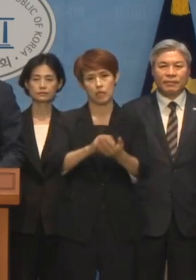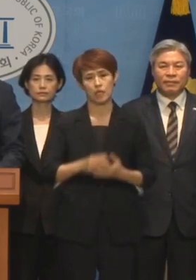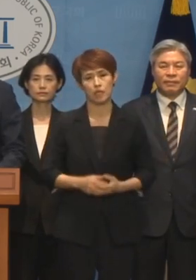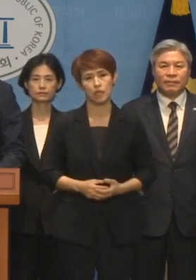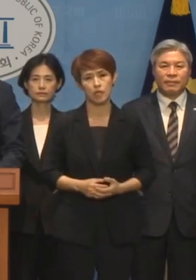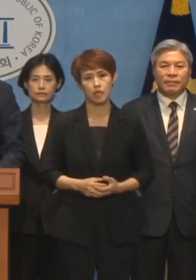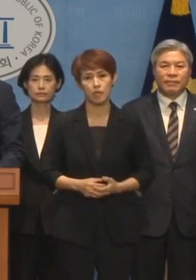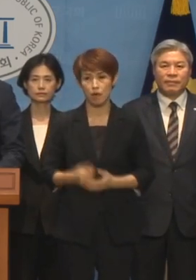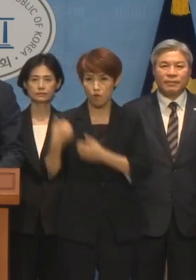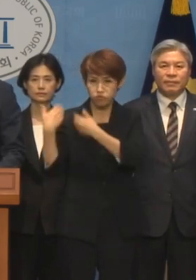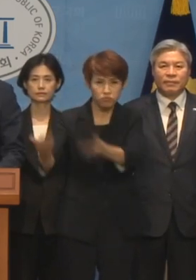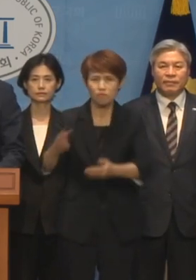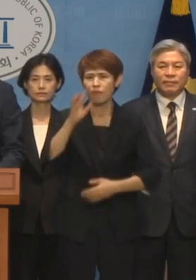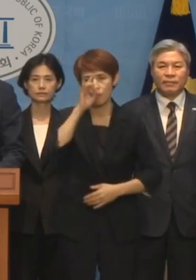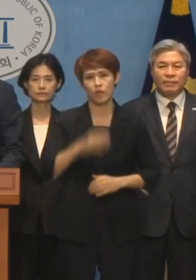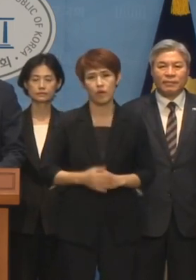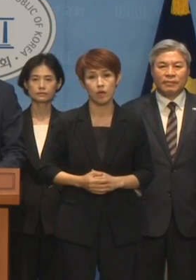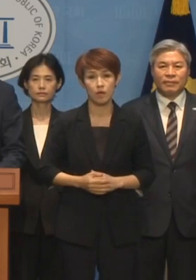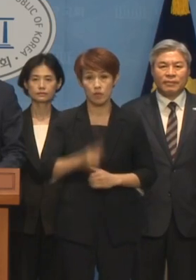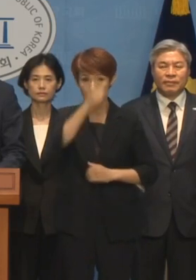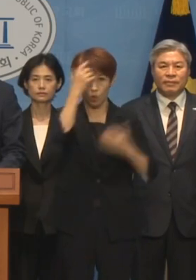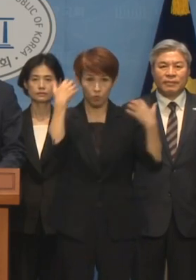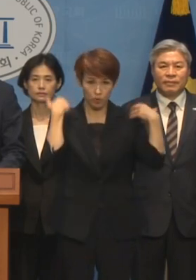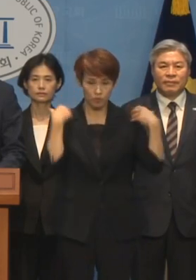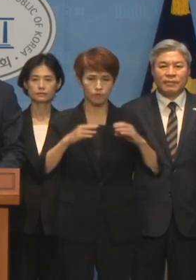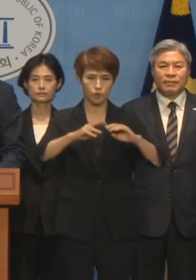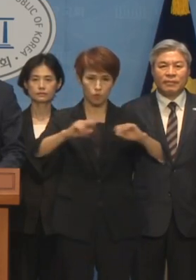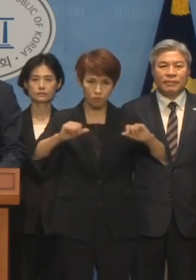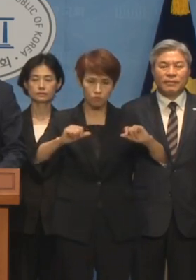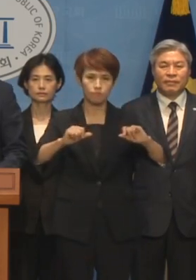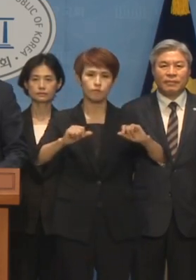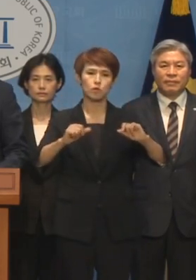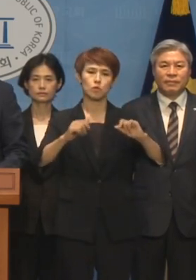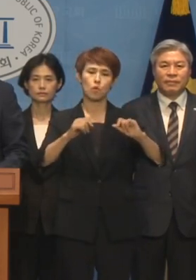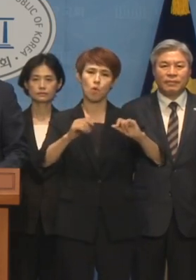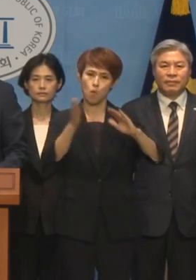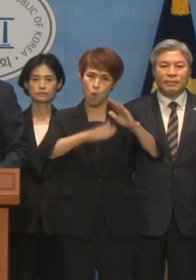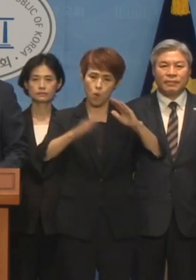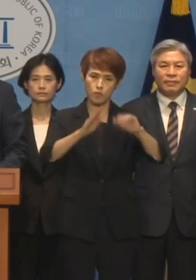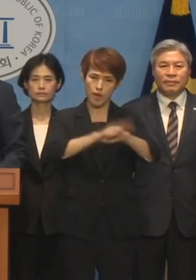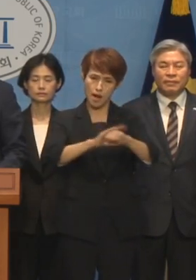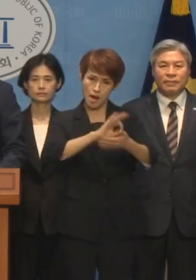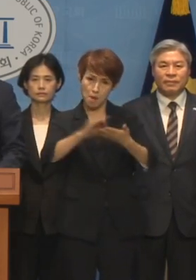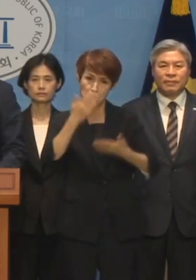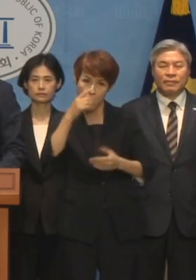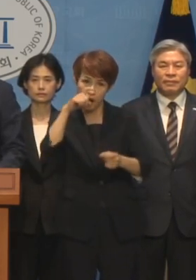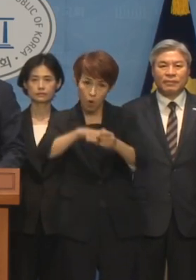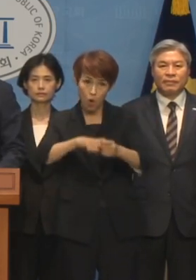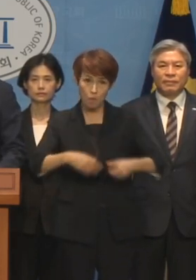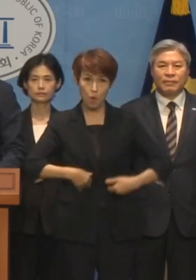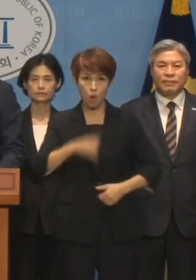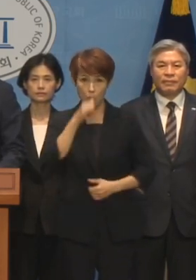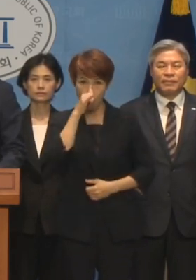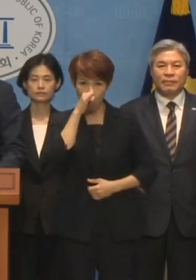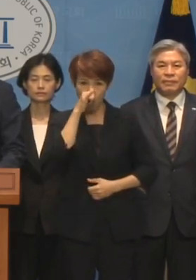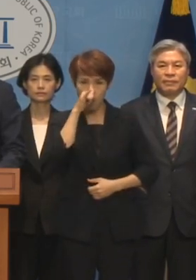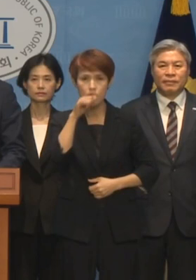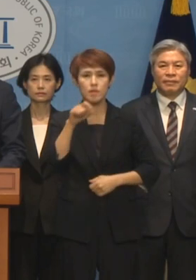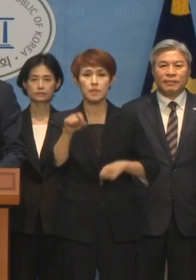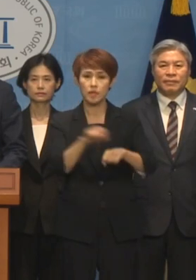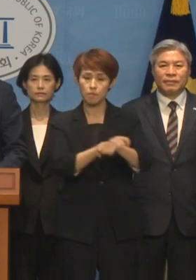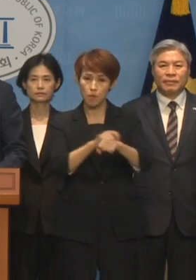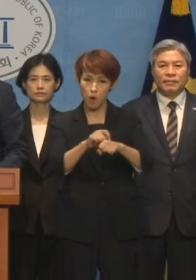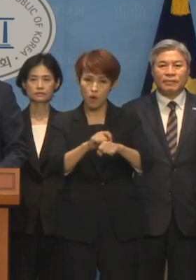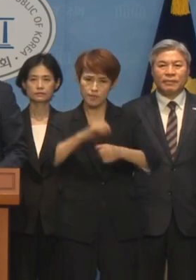국가는 토지의 공공성과 합리적 사용을 위하여 필요한 경우에 한하여 특별한 제한을